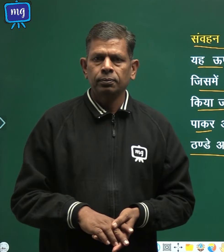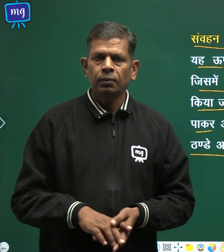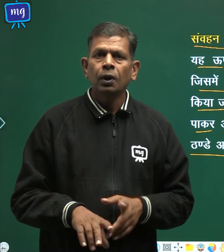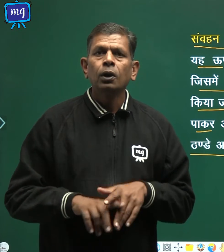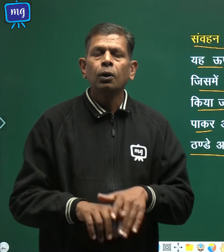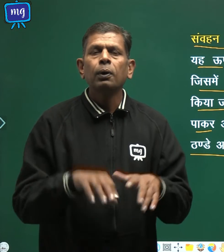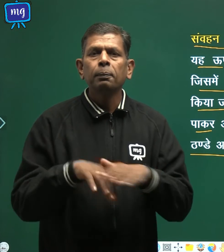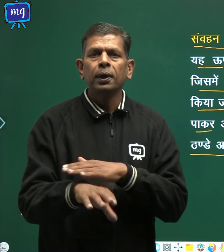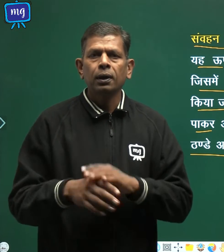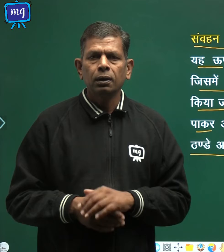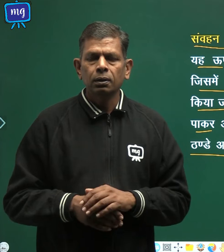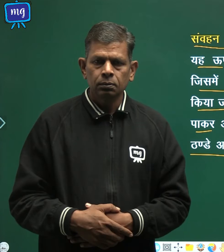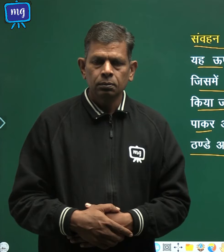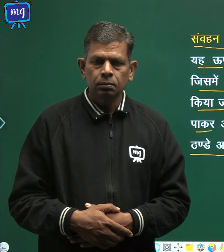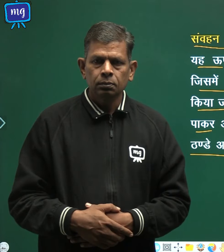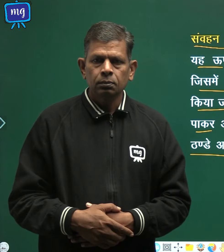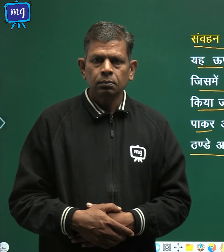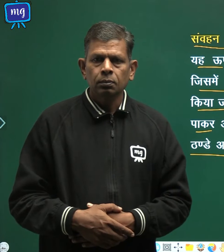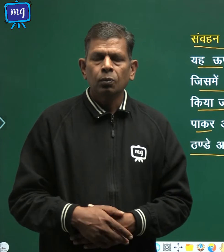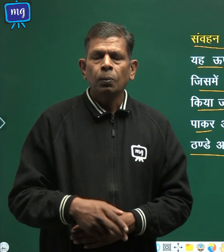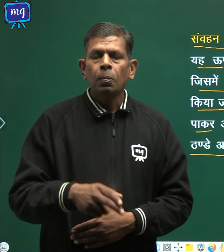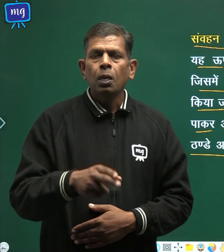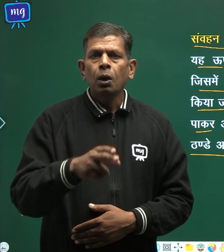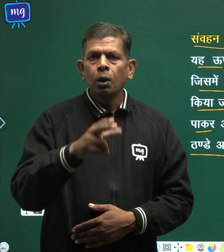संवहन में तरल या